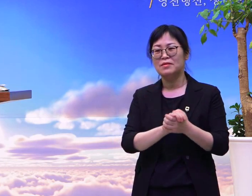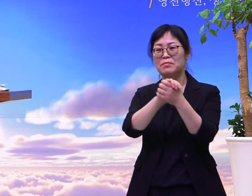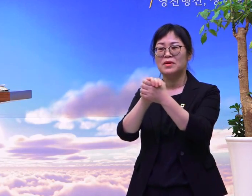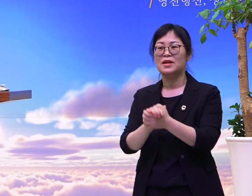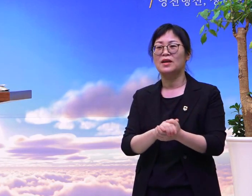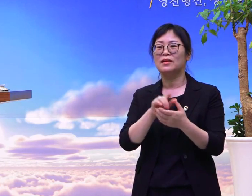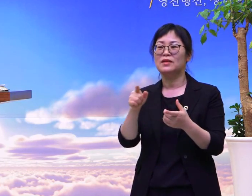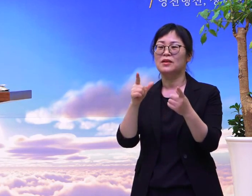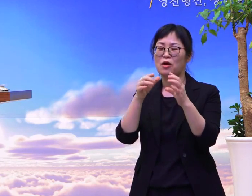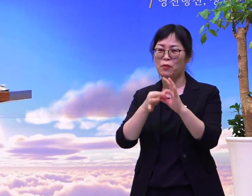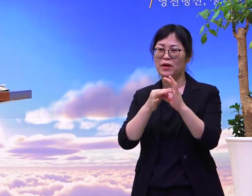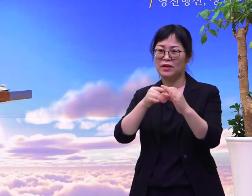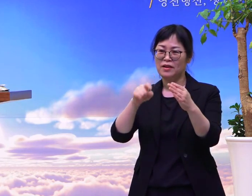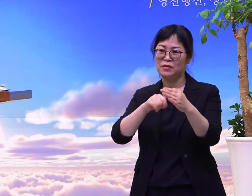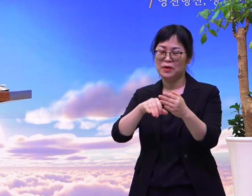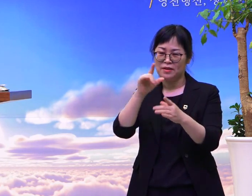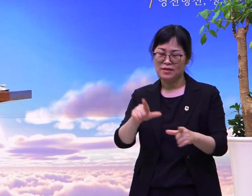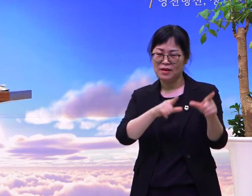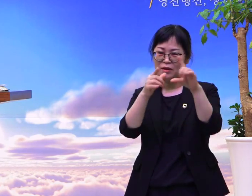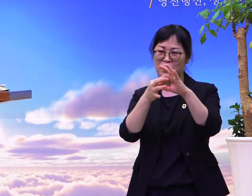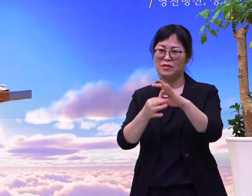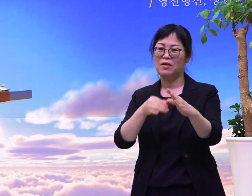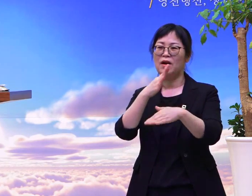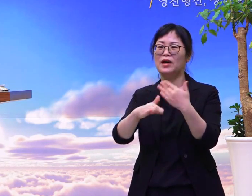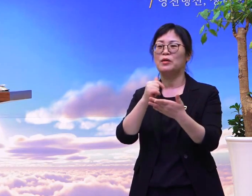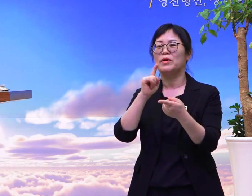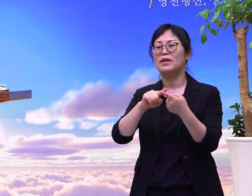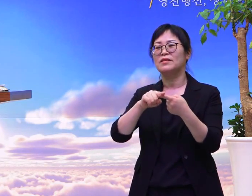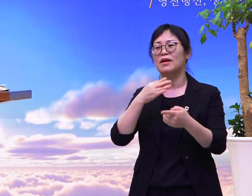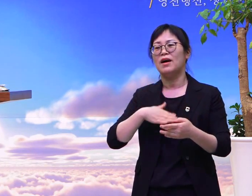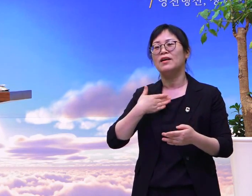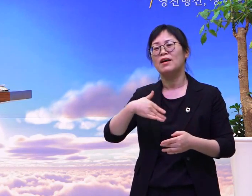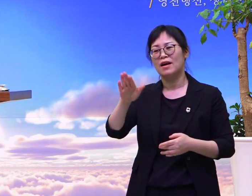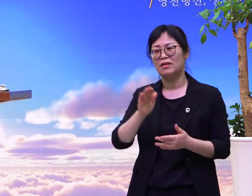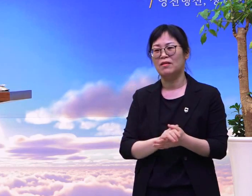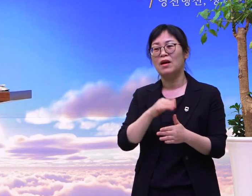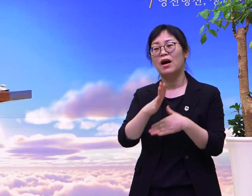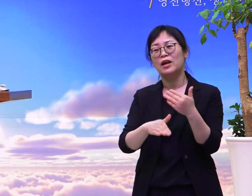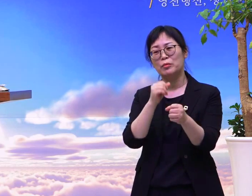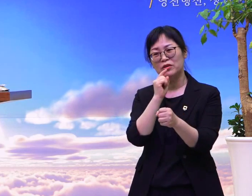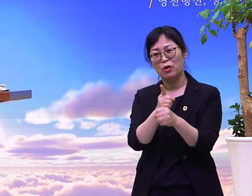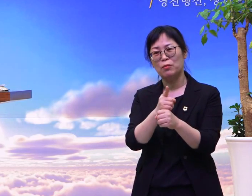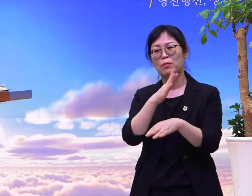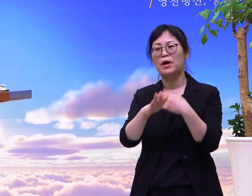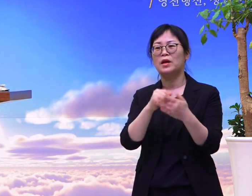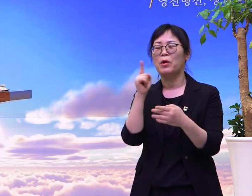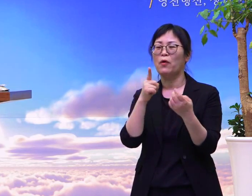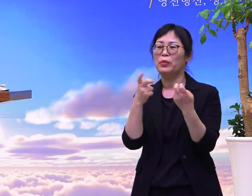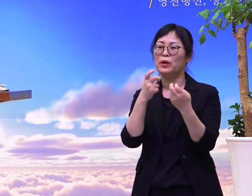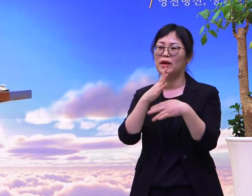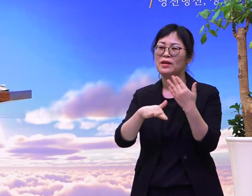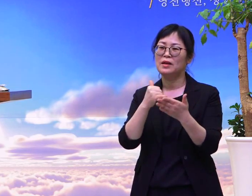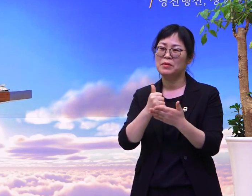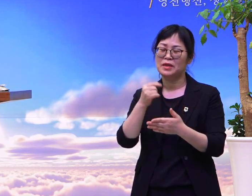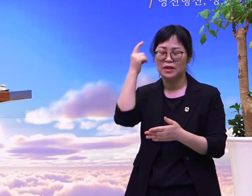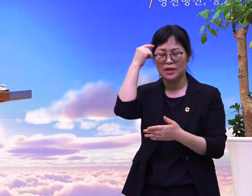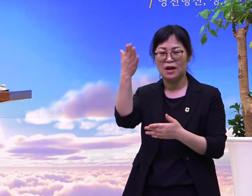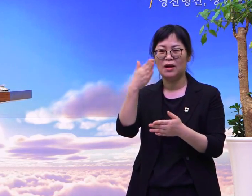관계 속에서 살아가면서 하나님에 대해서 알아가는 것입니다. 하나님의 속성에 대해서, 하나님이 어떤 분이신지, 하나님의